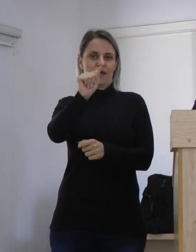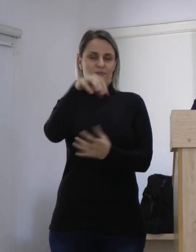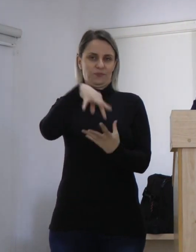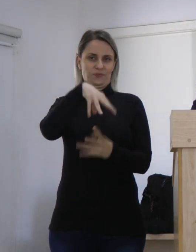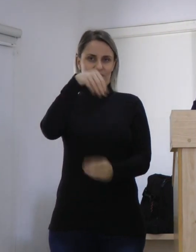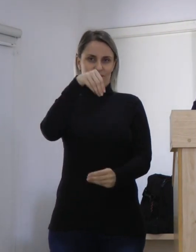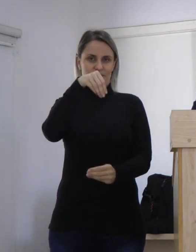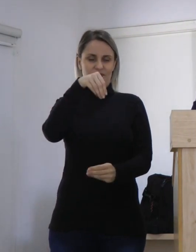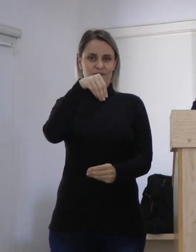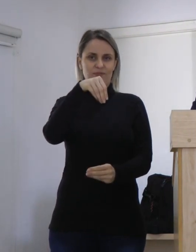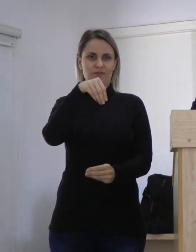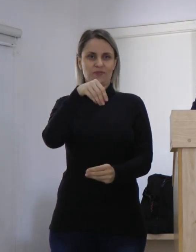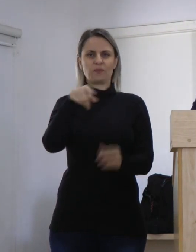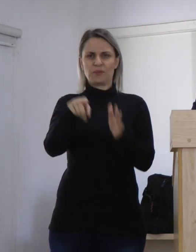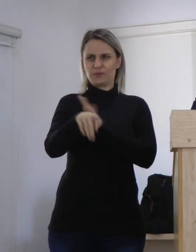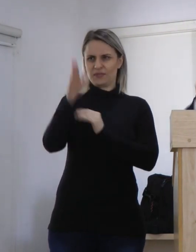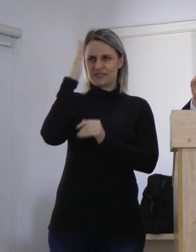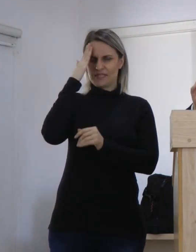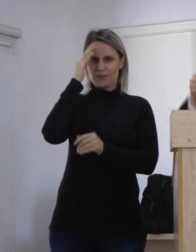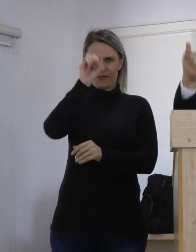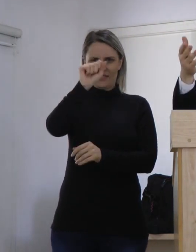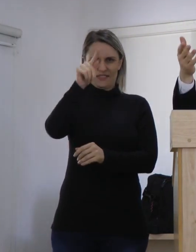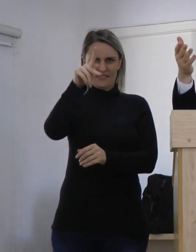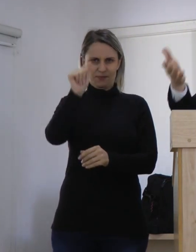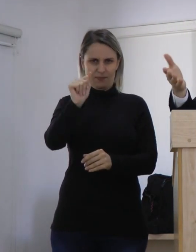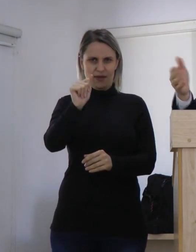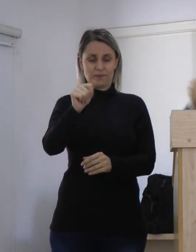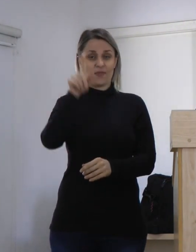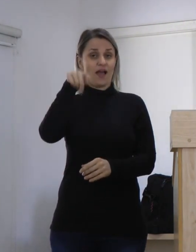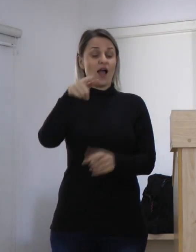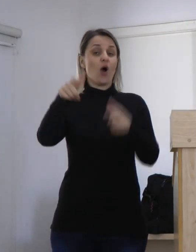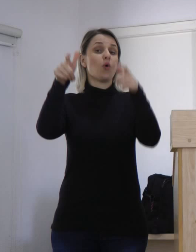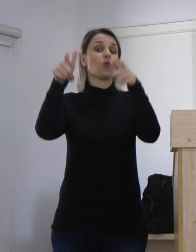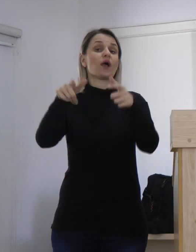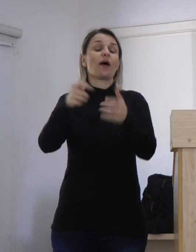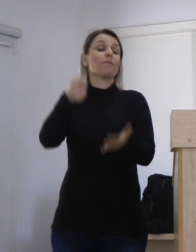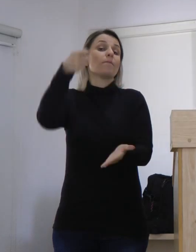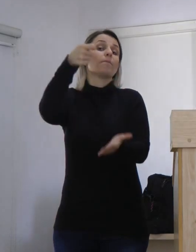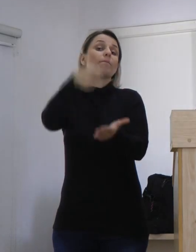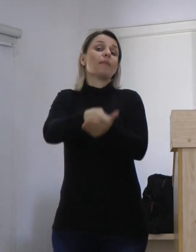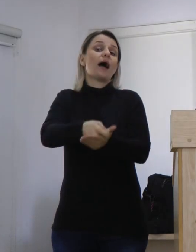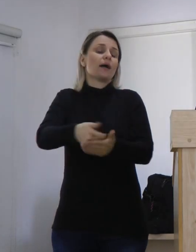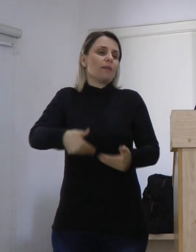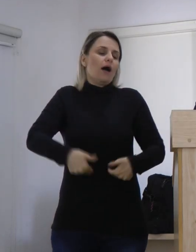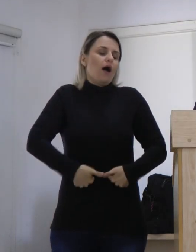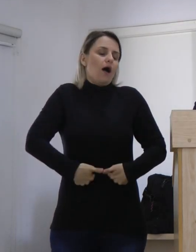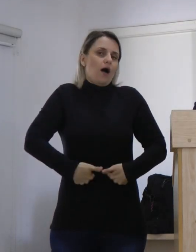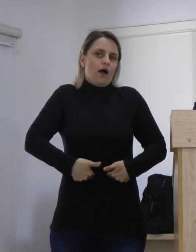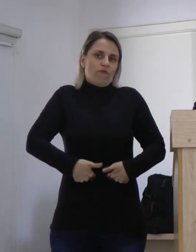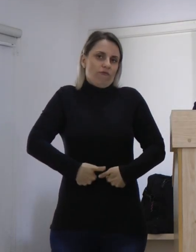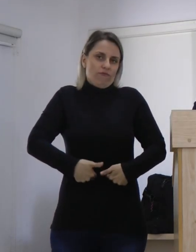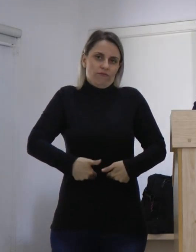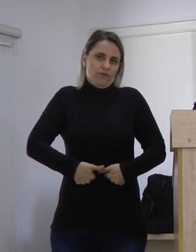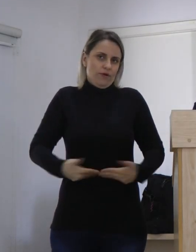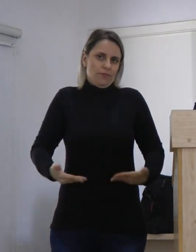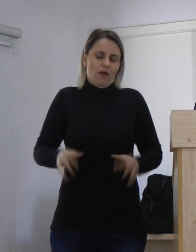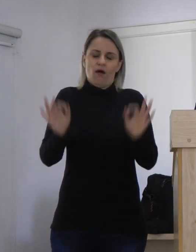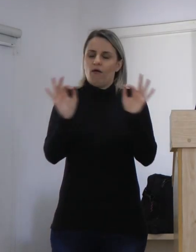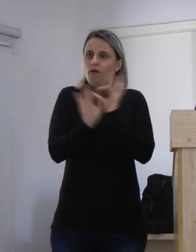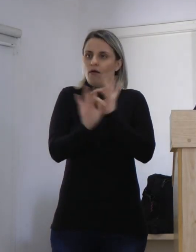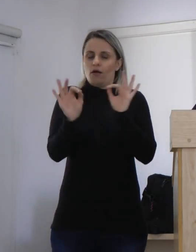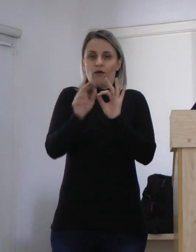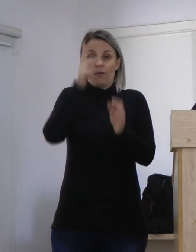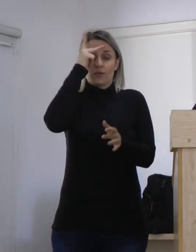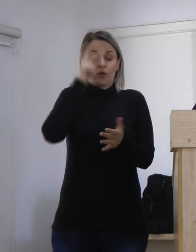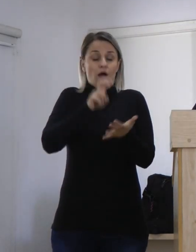Você sabe o que é spa? Aquele lugar que a gente paga para passar fome. É uma coisa horrorosa. O povo acorda a gente